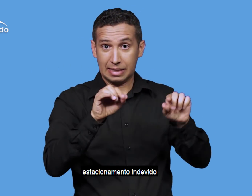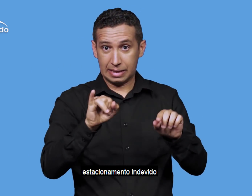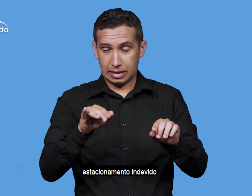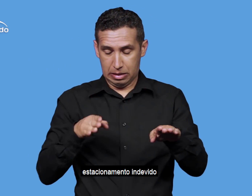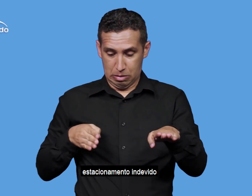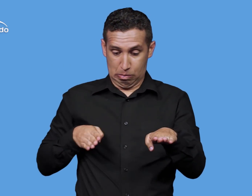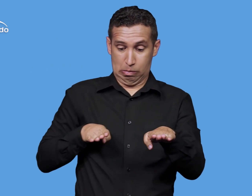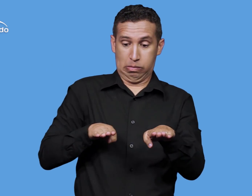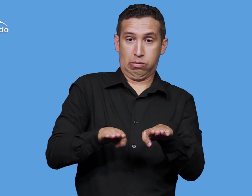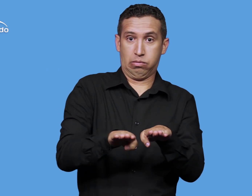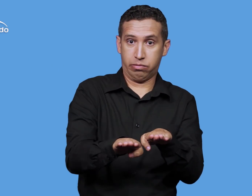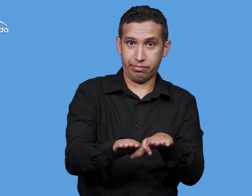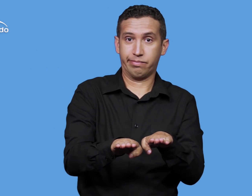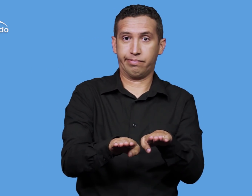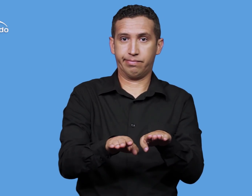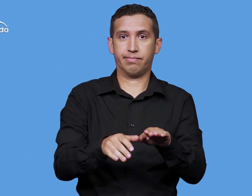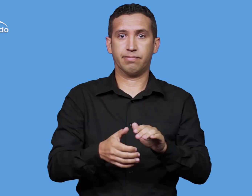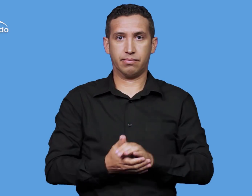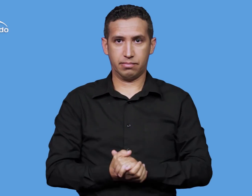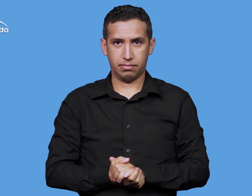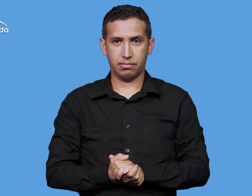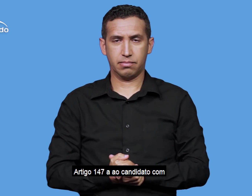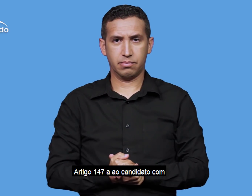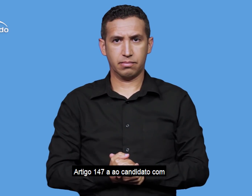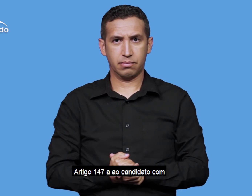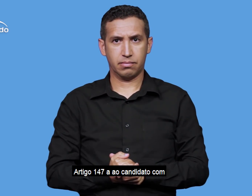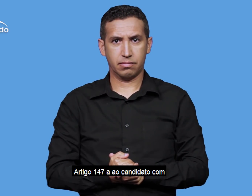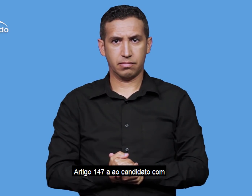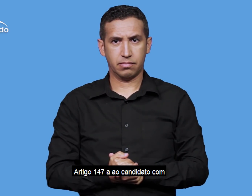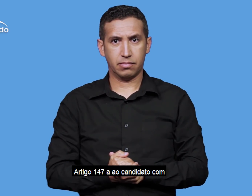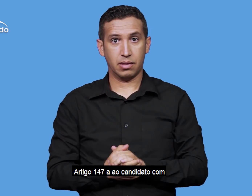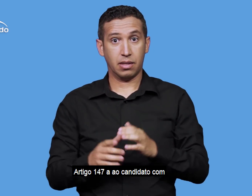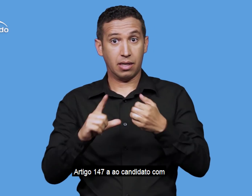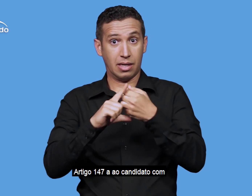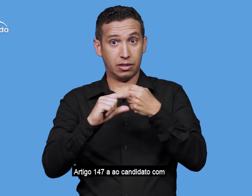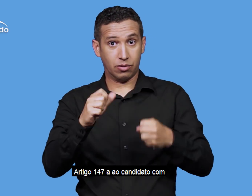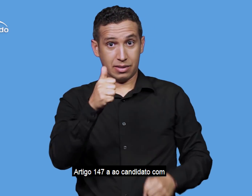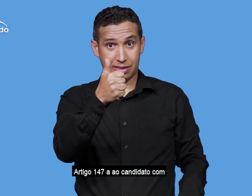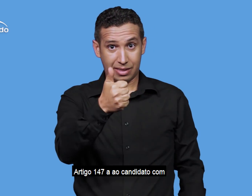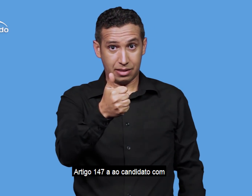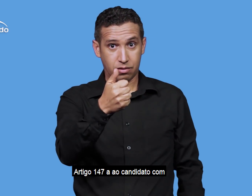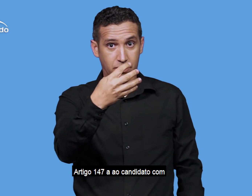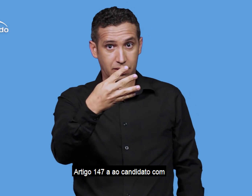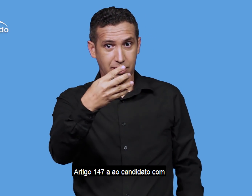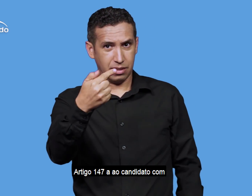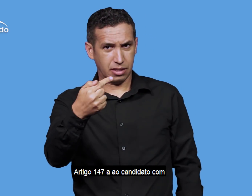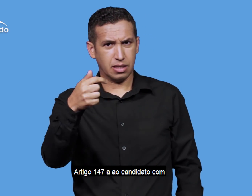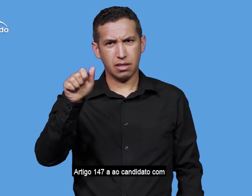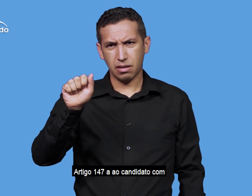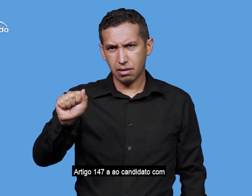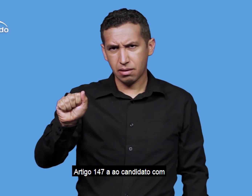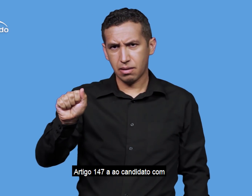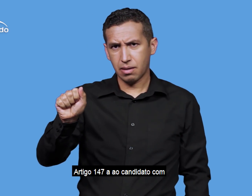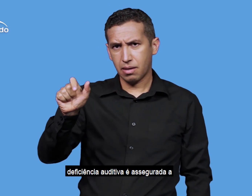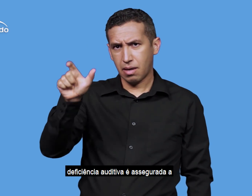indevido o artigo 147 a ao candidato com deficiência